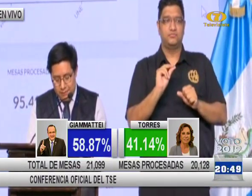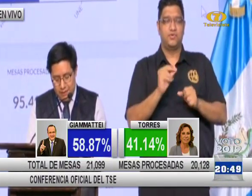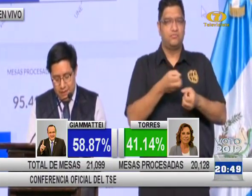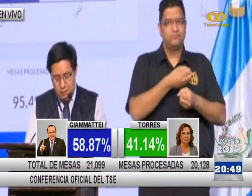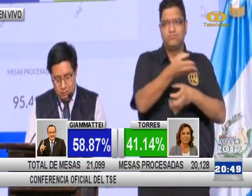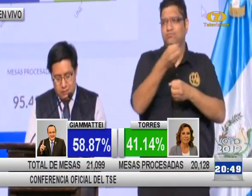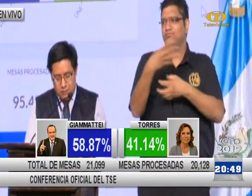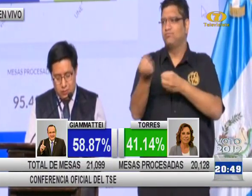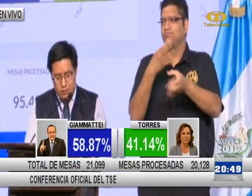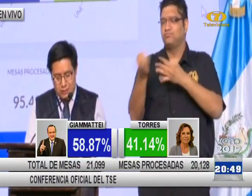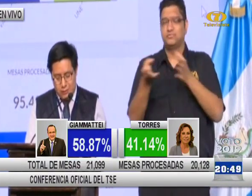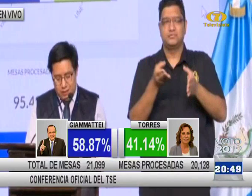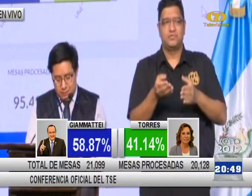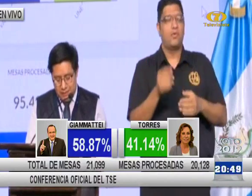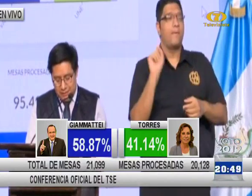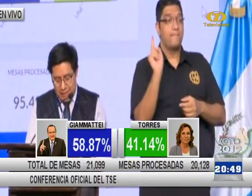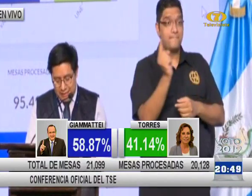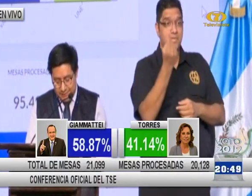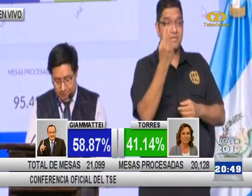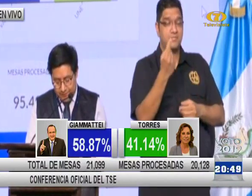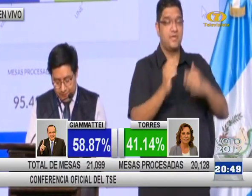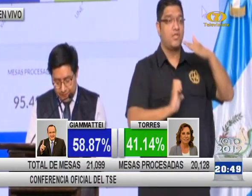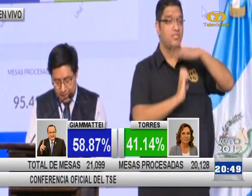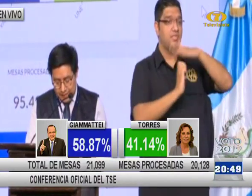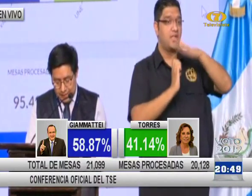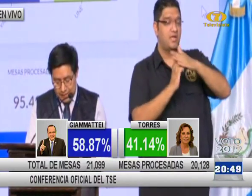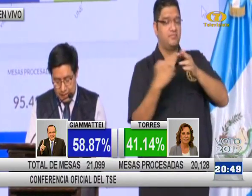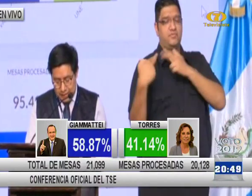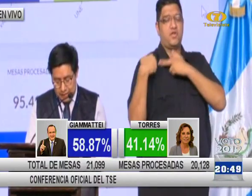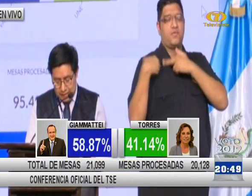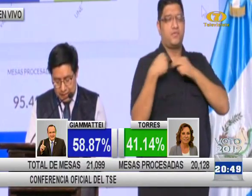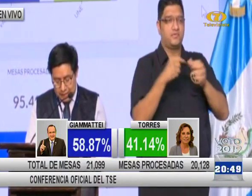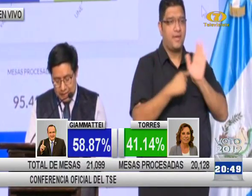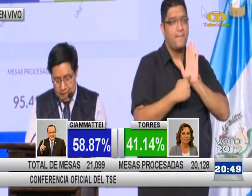divulgue, primero con sus resultados preliminares.